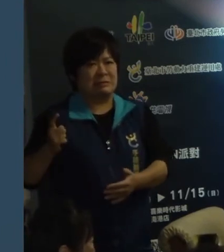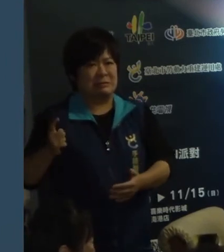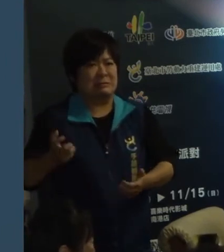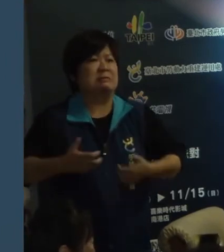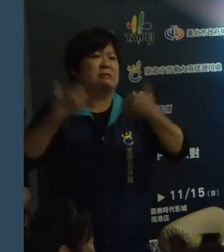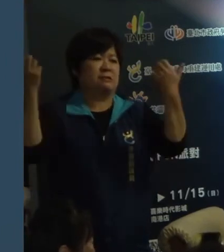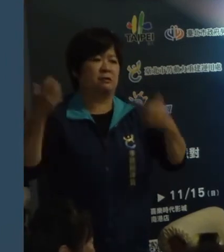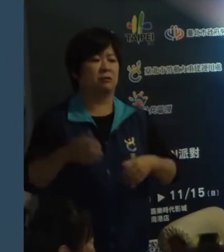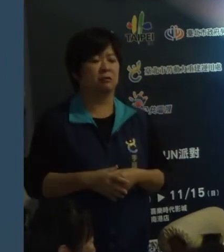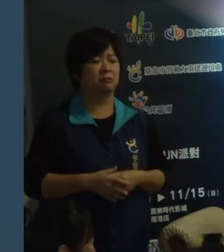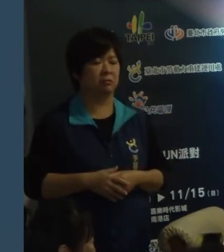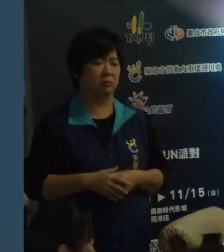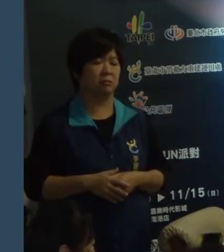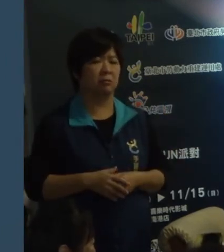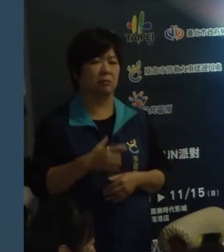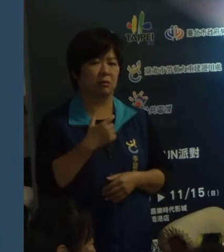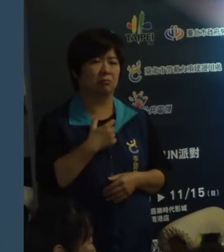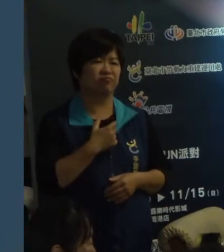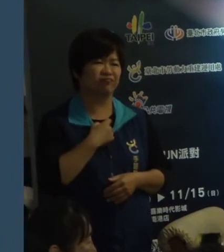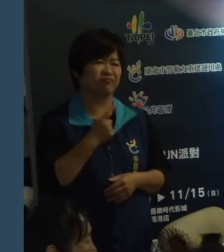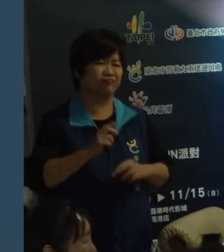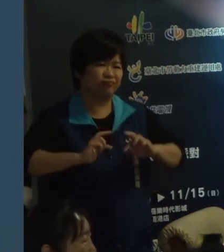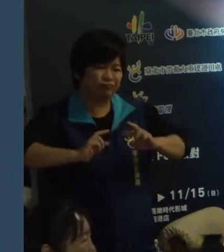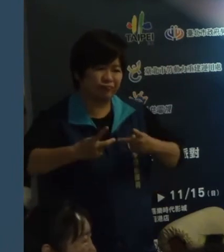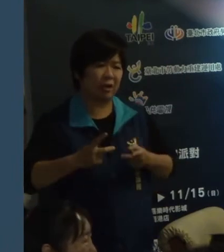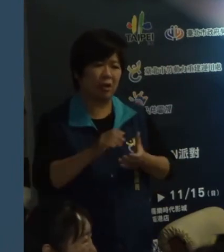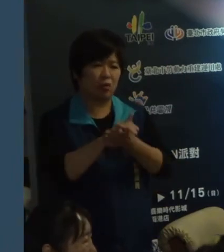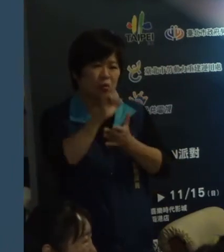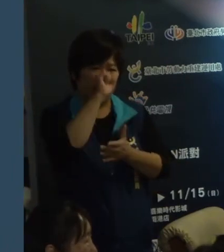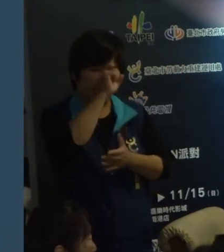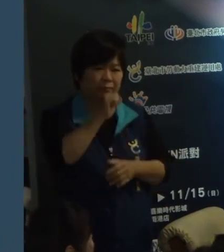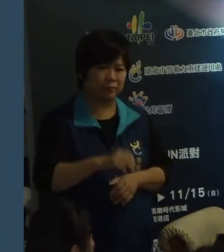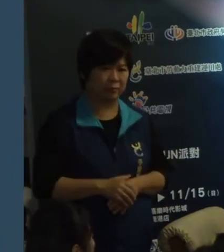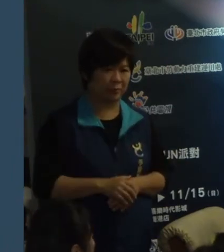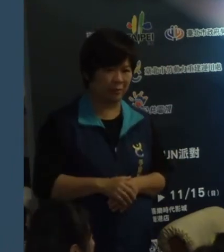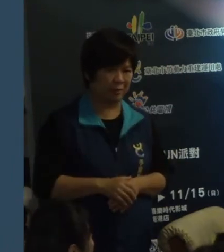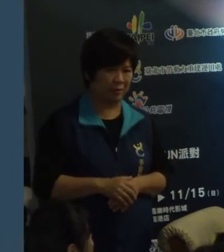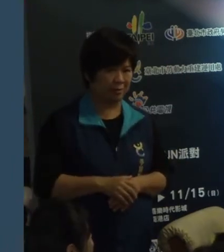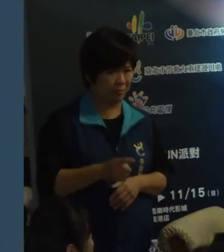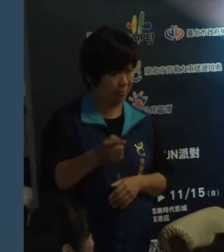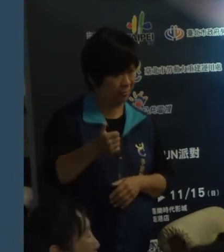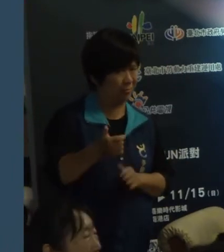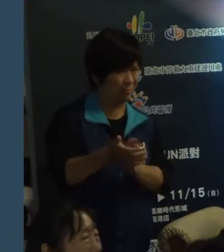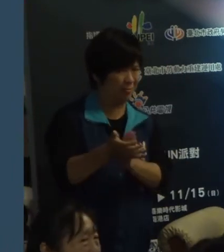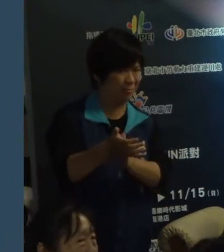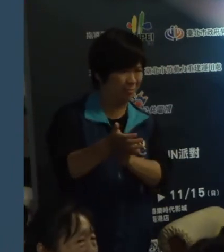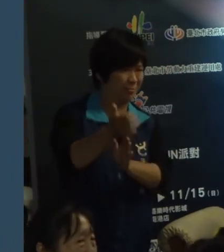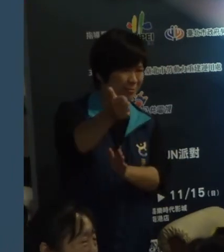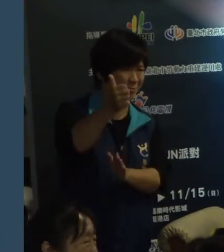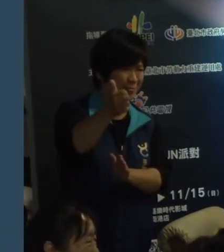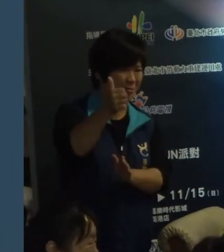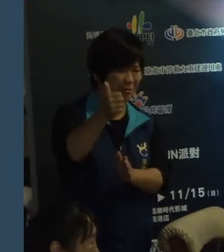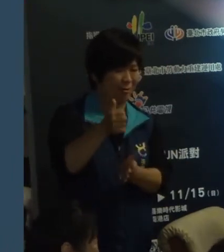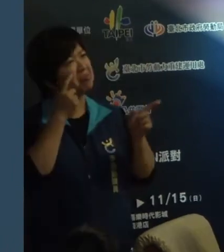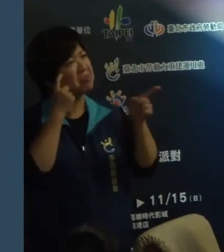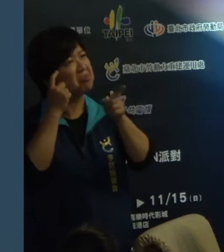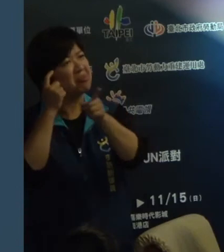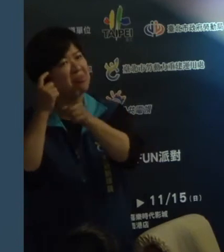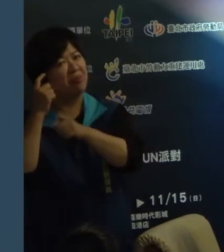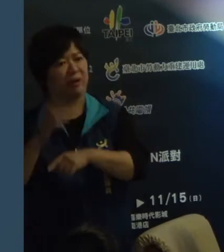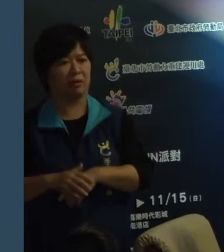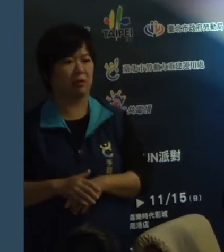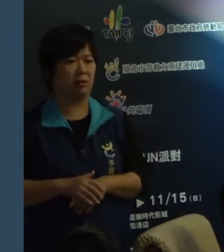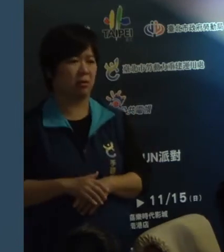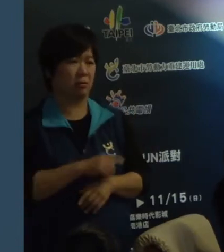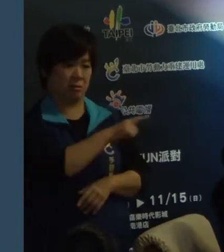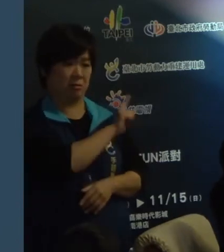善的去面对这个世界，这样子。对， 天啊，你分享的太好了，给他掌声鼓励好不好？真的分享 对我